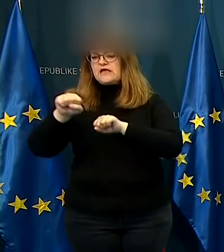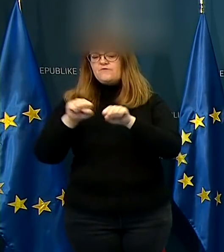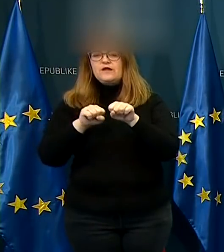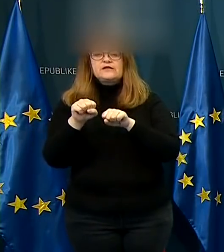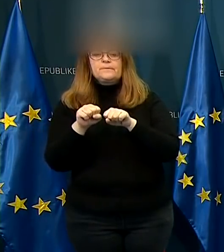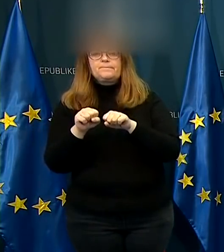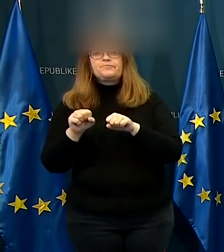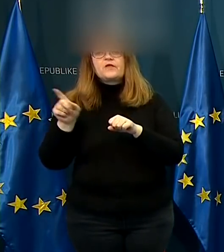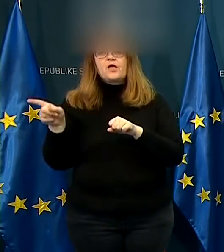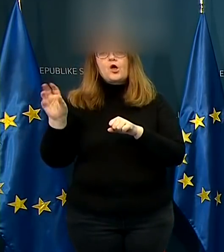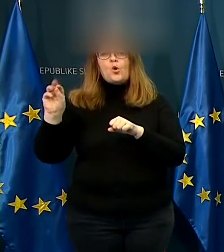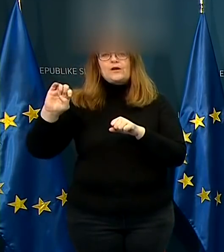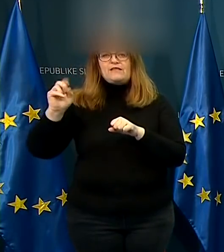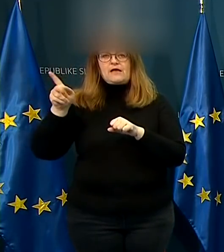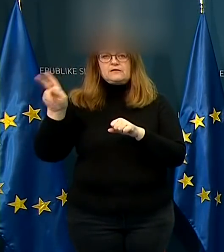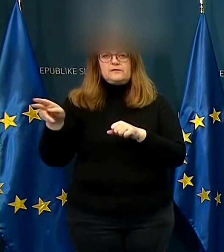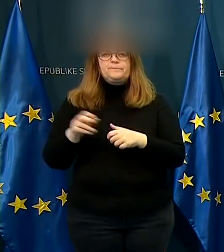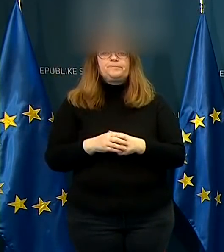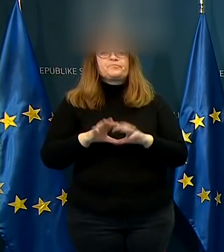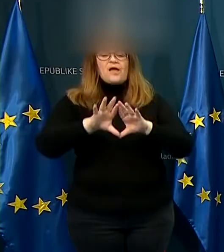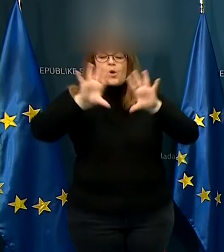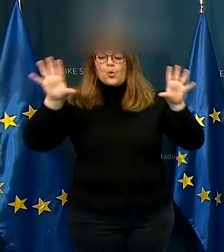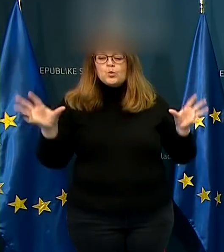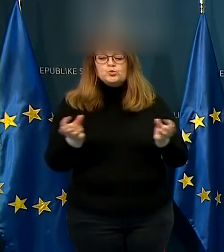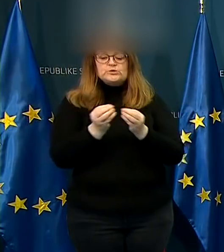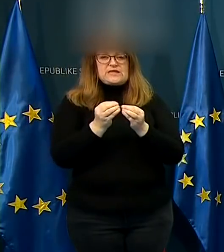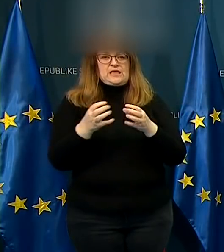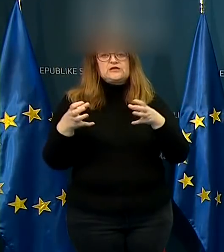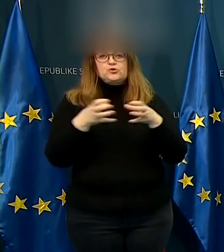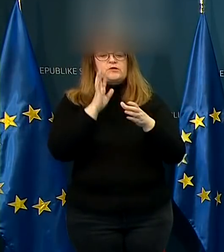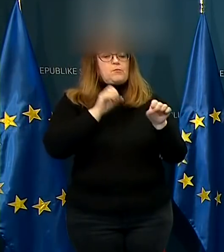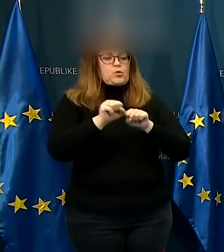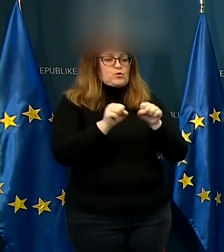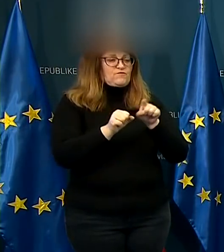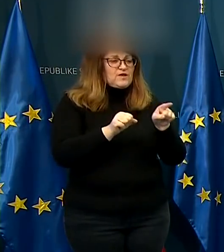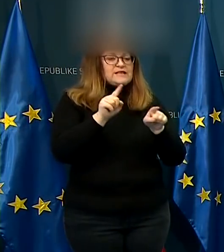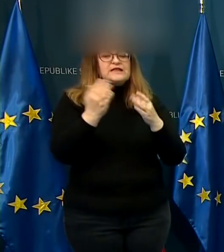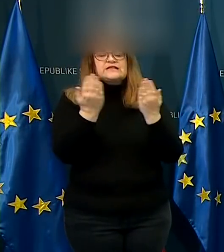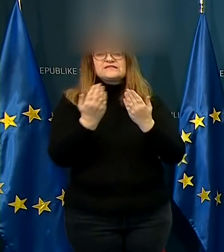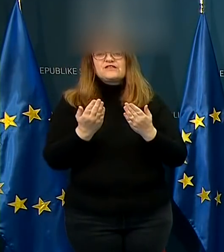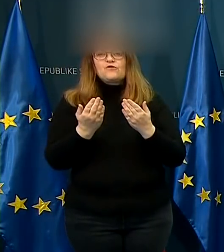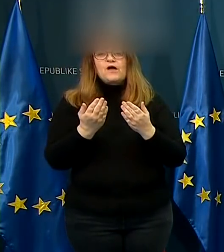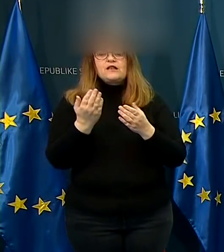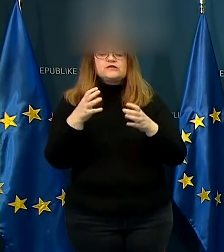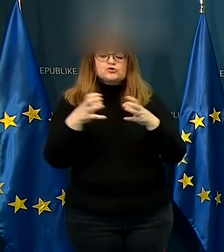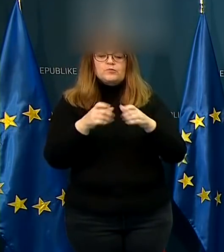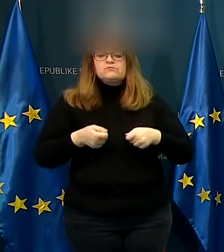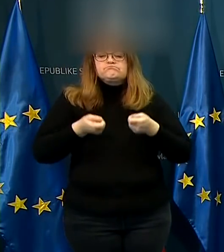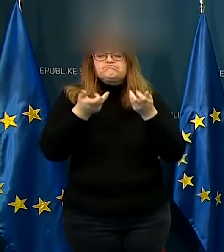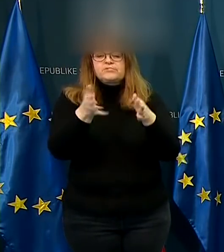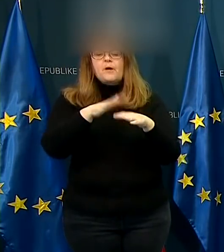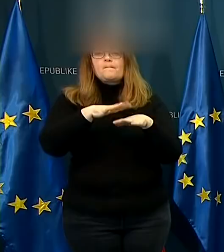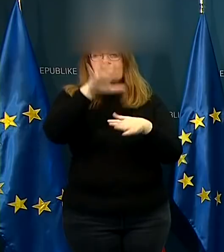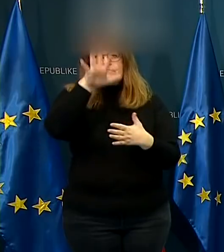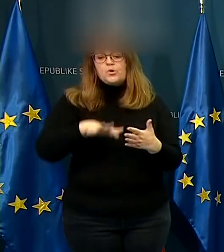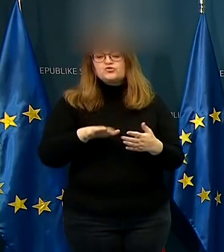vlade Vinko Gorenak. Vse skupine bodo vladi in svetovalni skupini predale poročilo